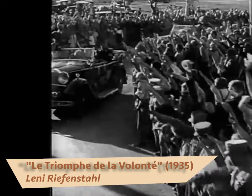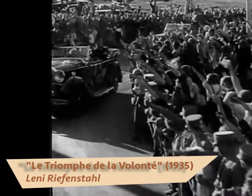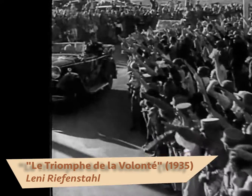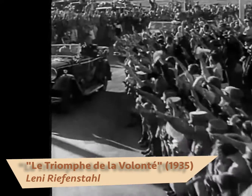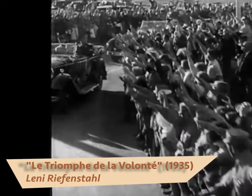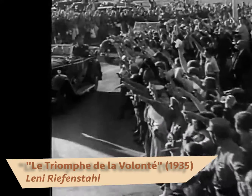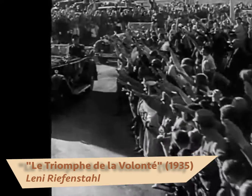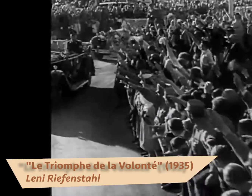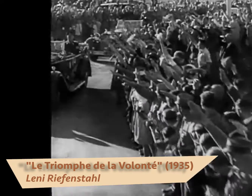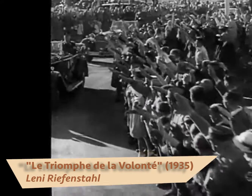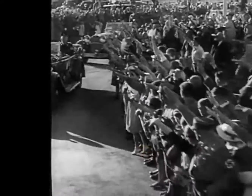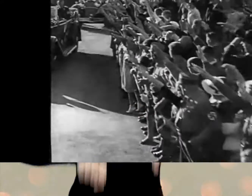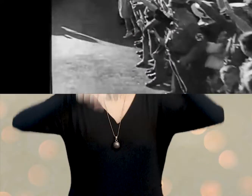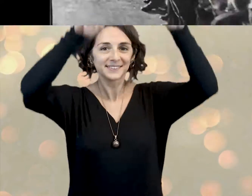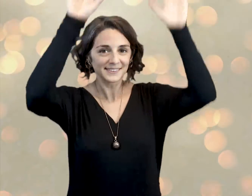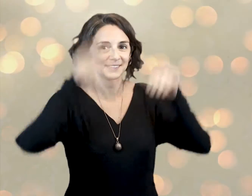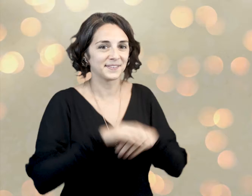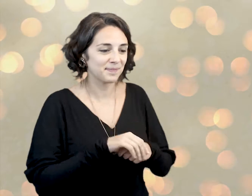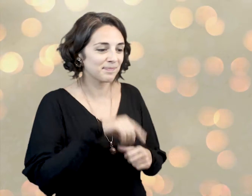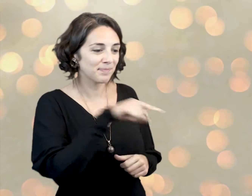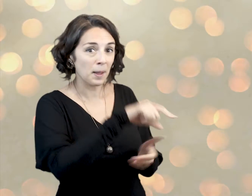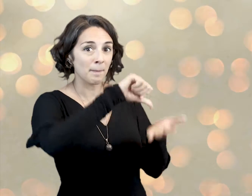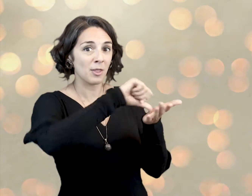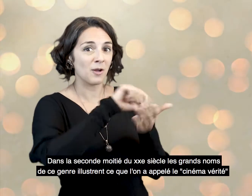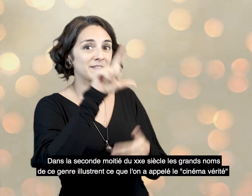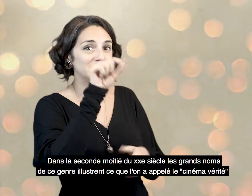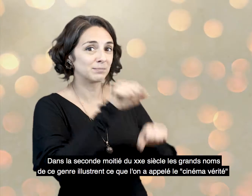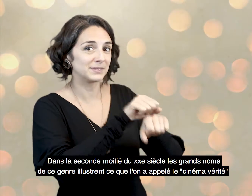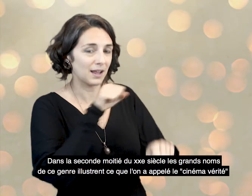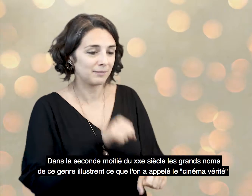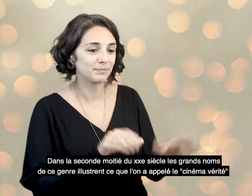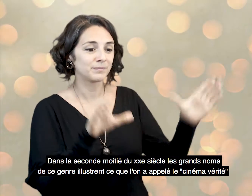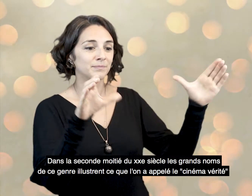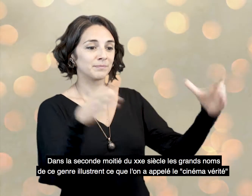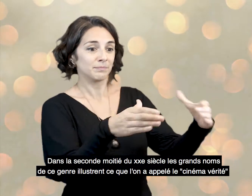Thank you.